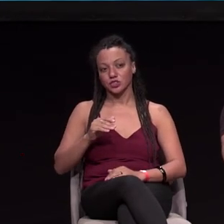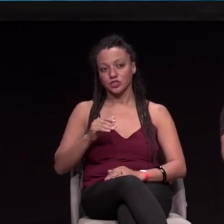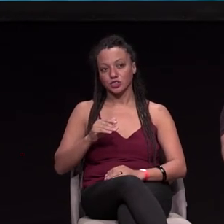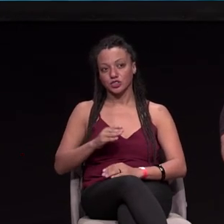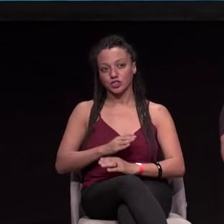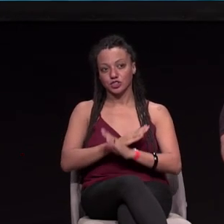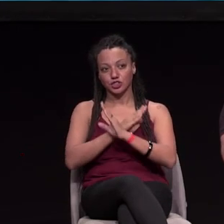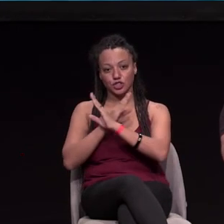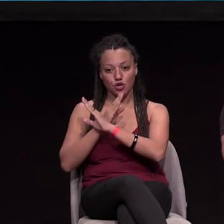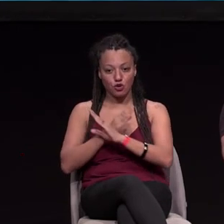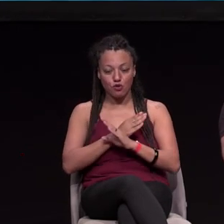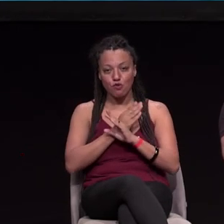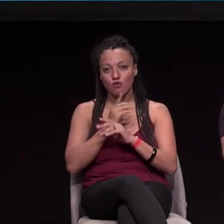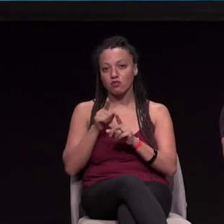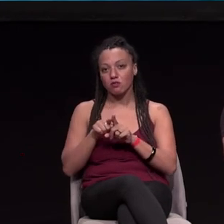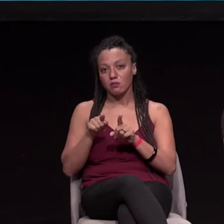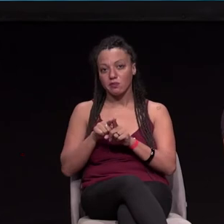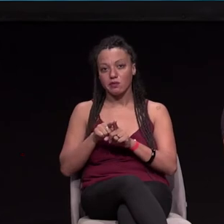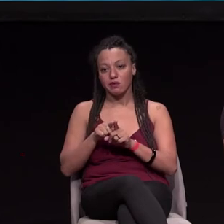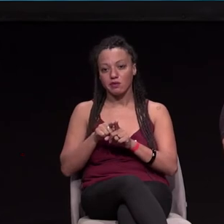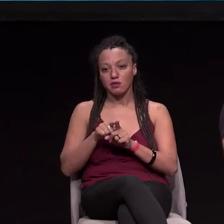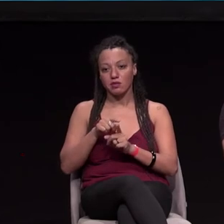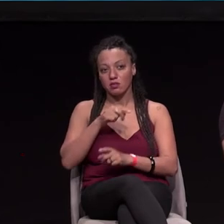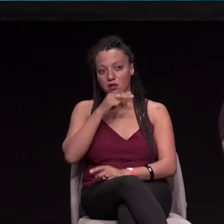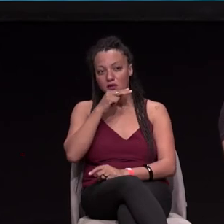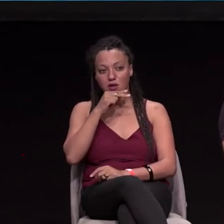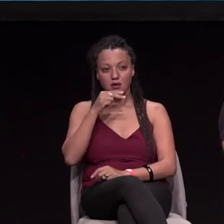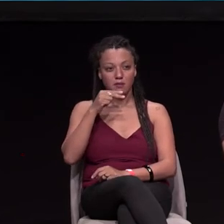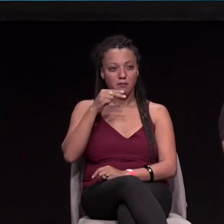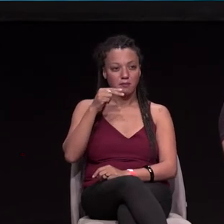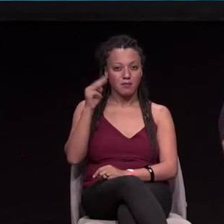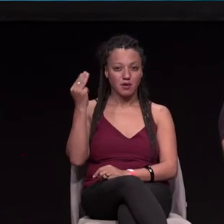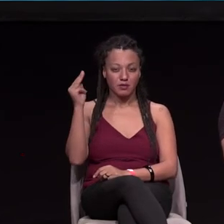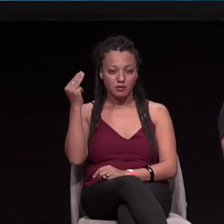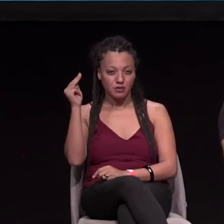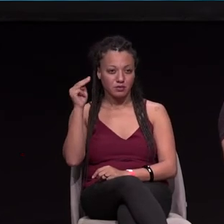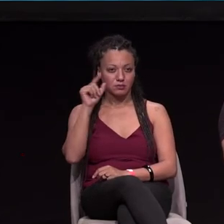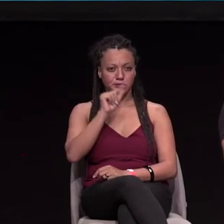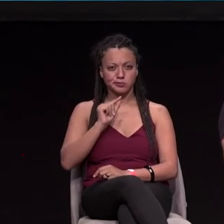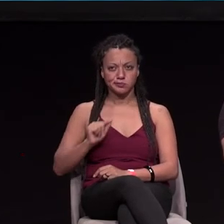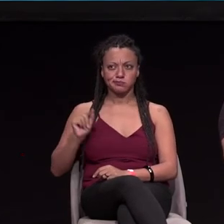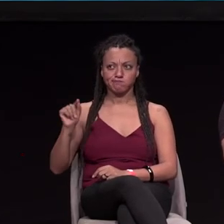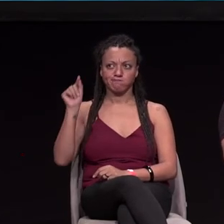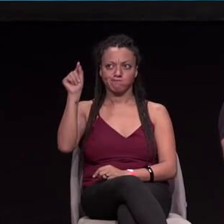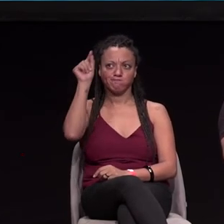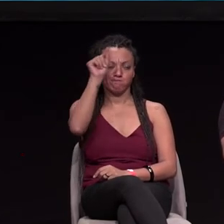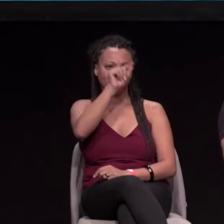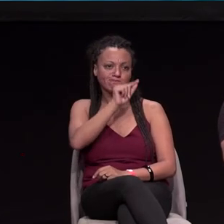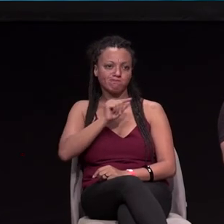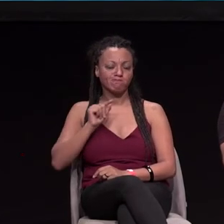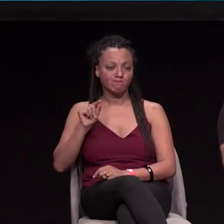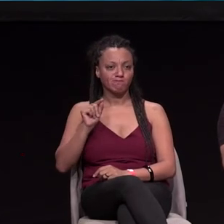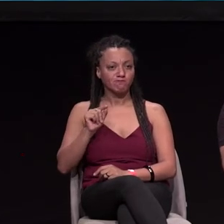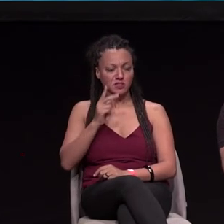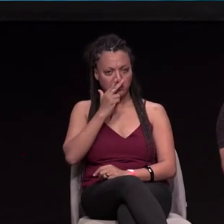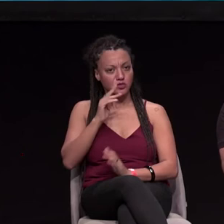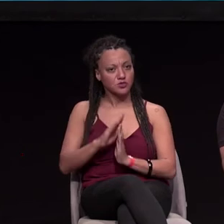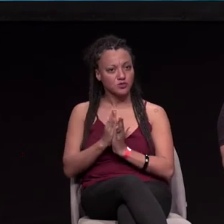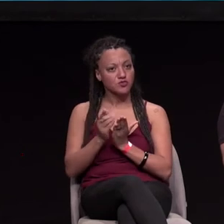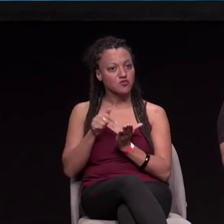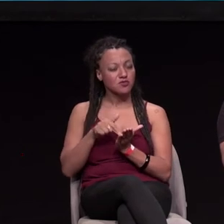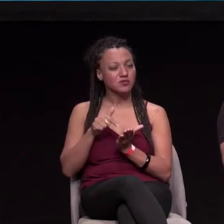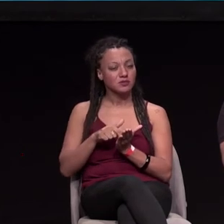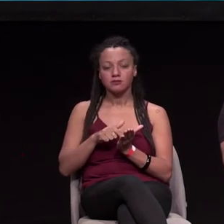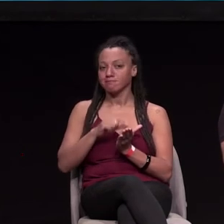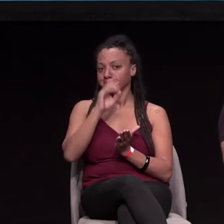no rio grande do norte no maranhão é então aí a gente esse livro o livro eu acho que é fundamental assim pra